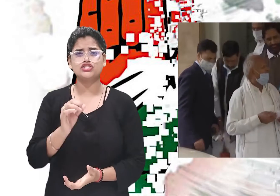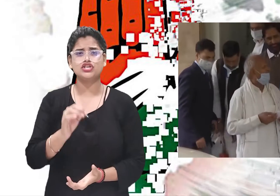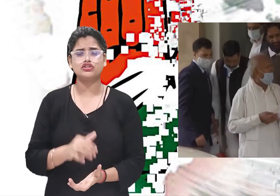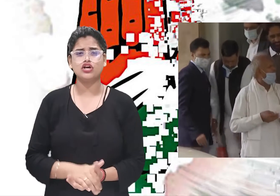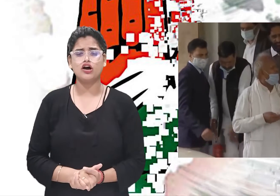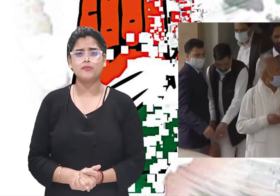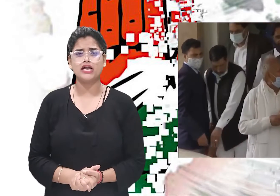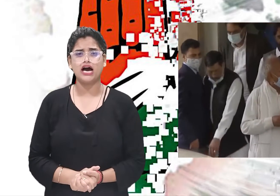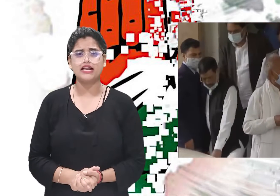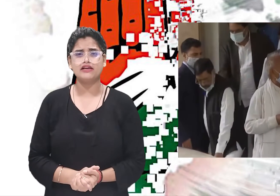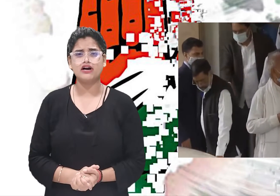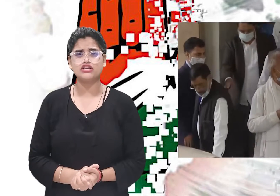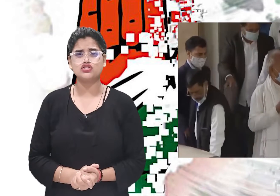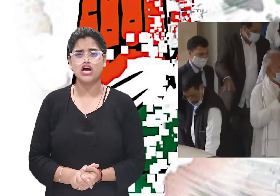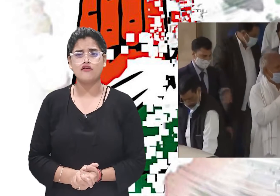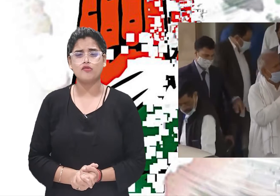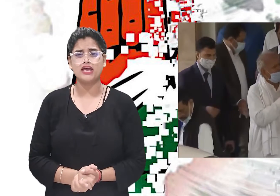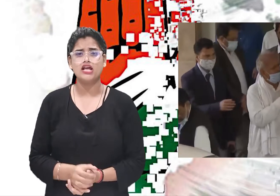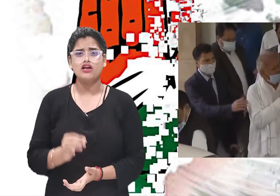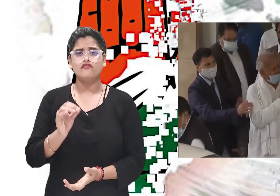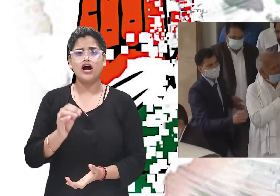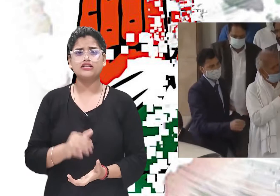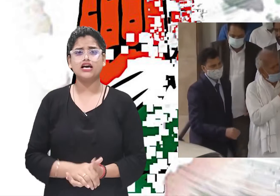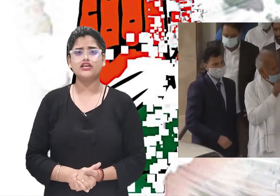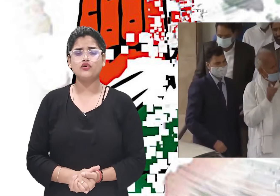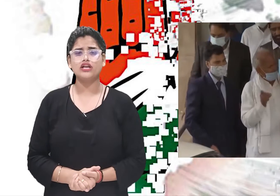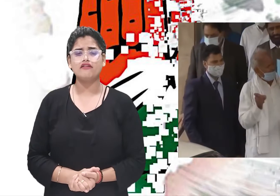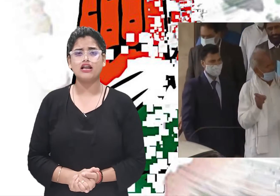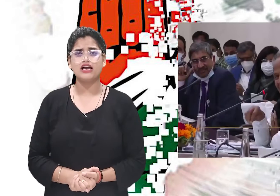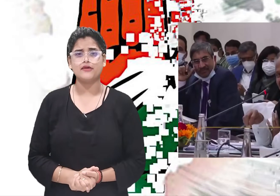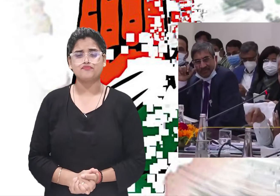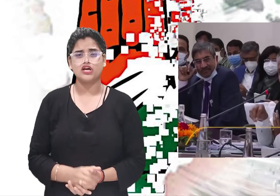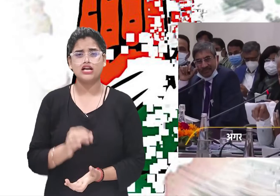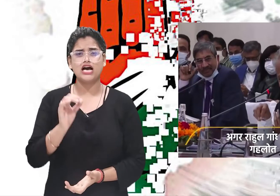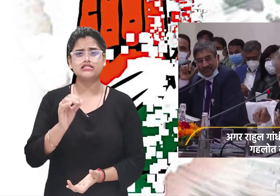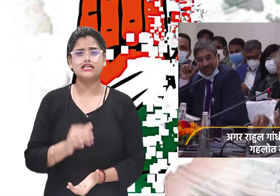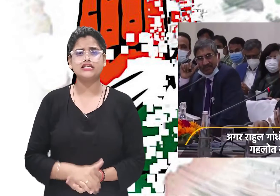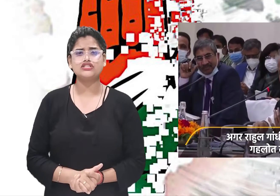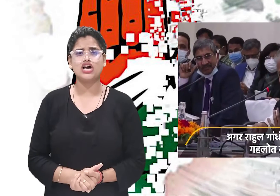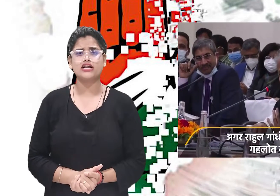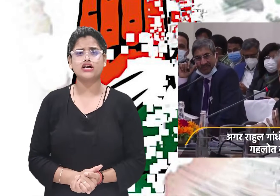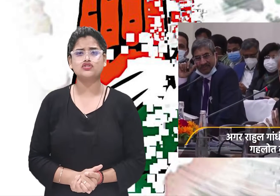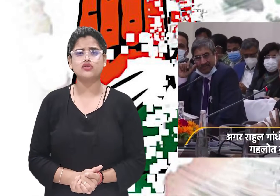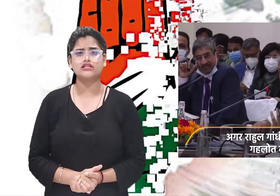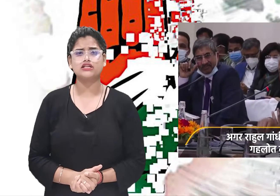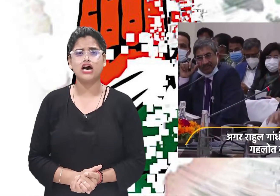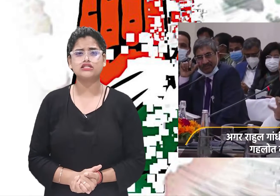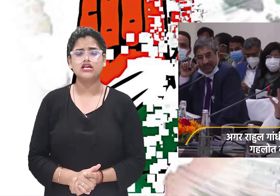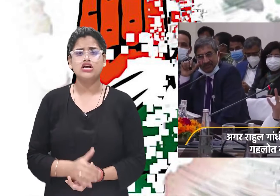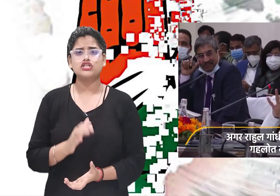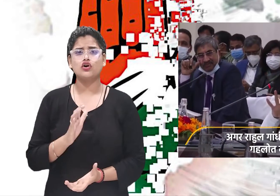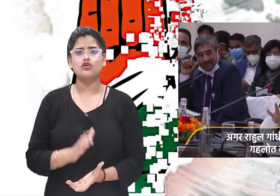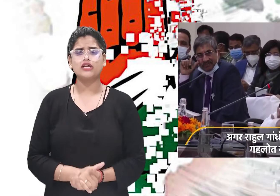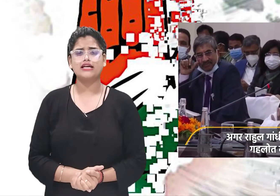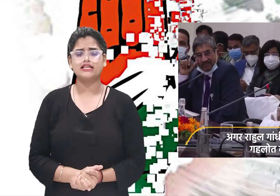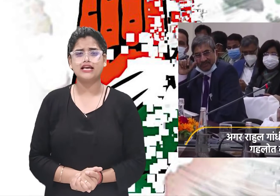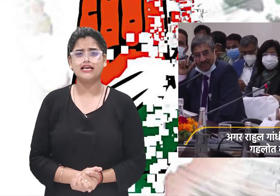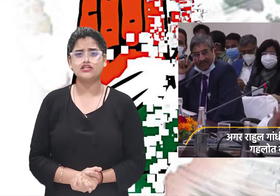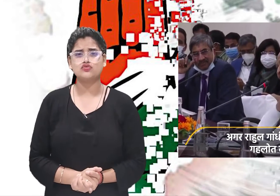निश्चित तौर पर आने वाले चावो में फायदा ही होने वाला है राजनीतिक जानकर सुरेंद्र नाथ शहरों कहते हैं की